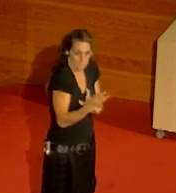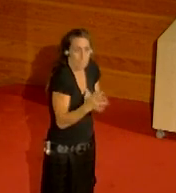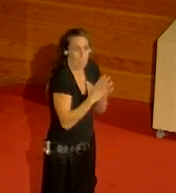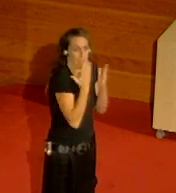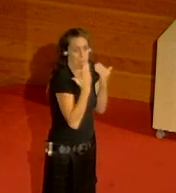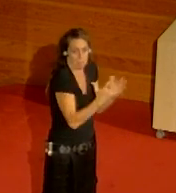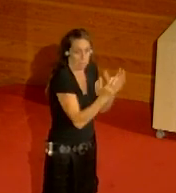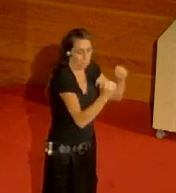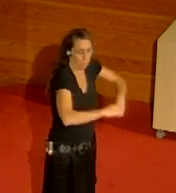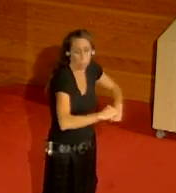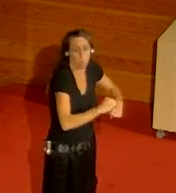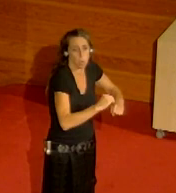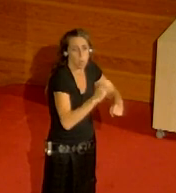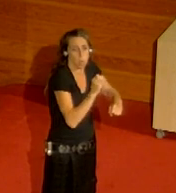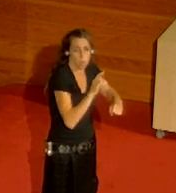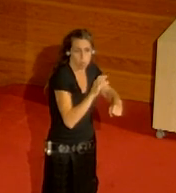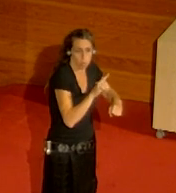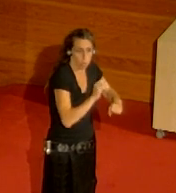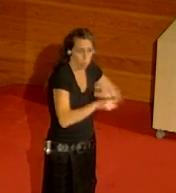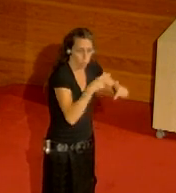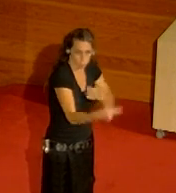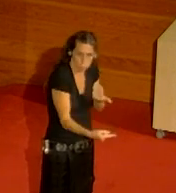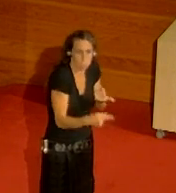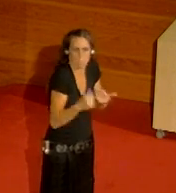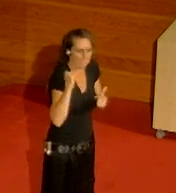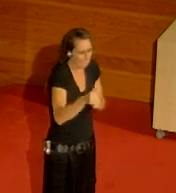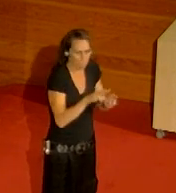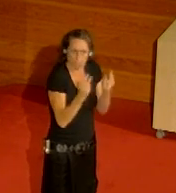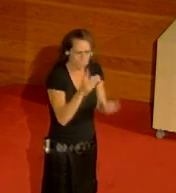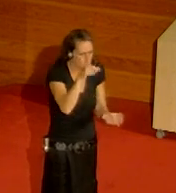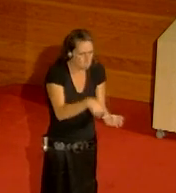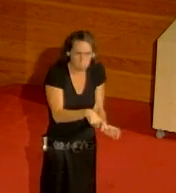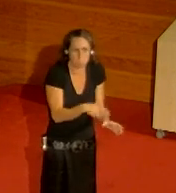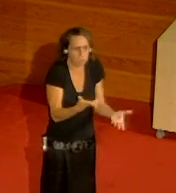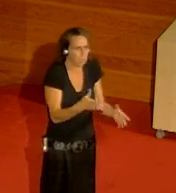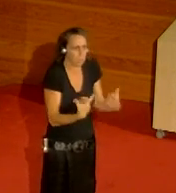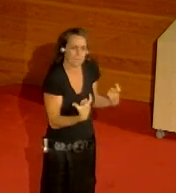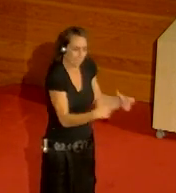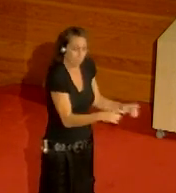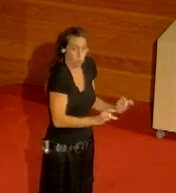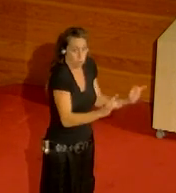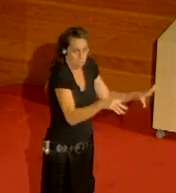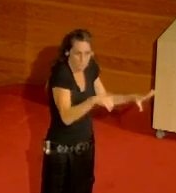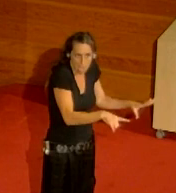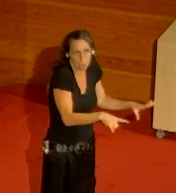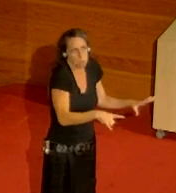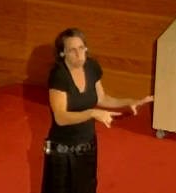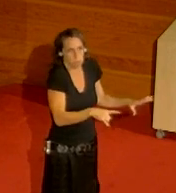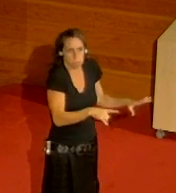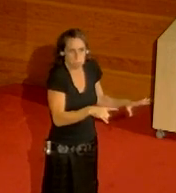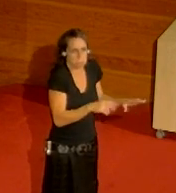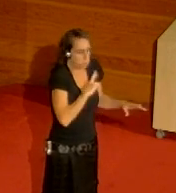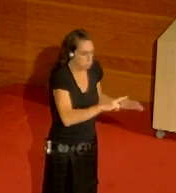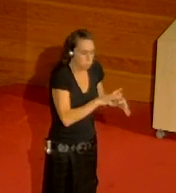siempre había tenido representación parlamentaria es un partido que se identifica con este sector laico secular liberal que